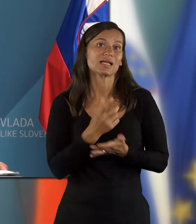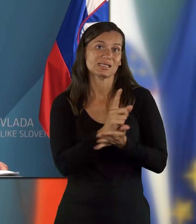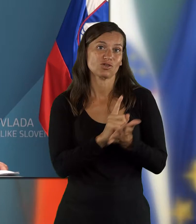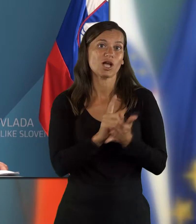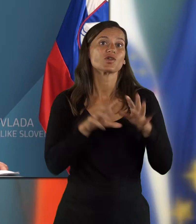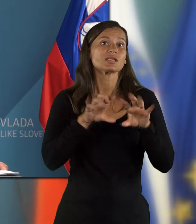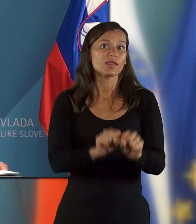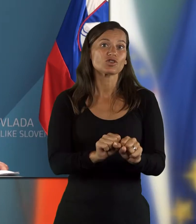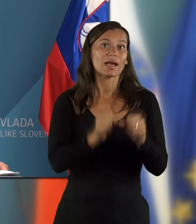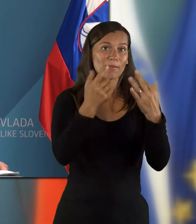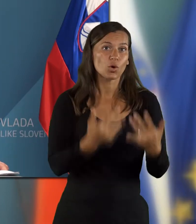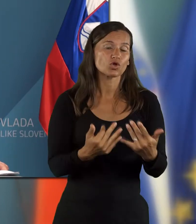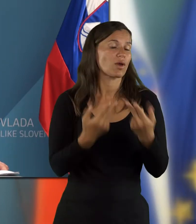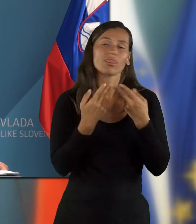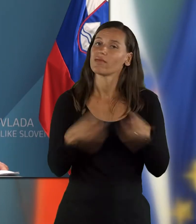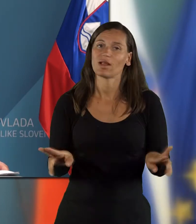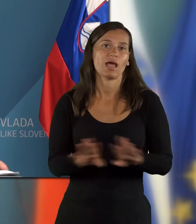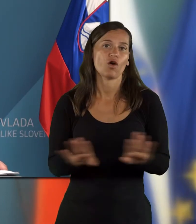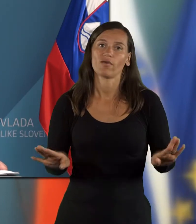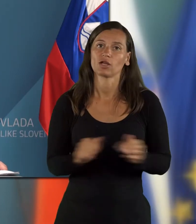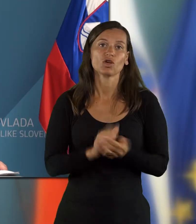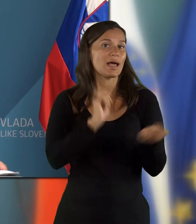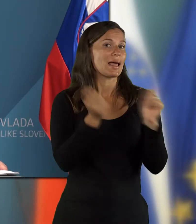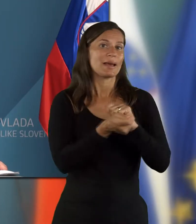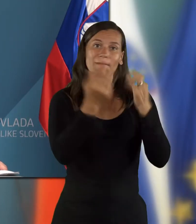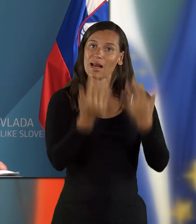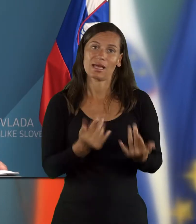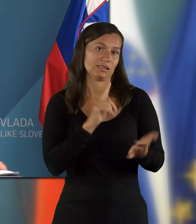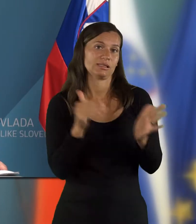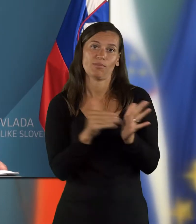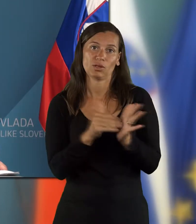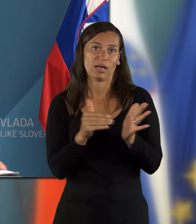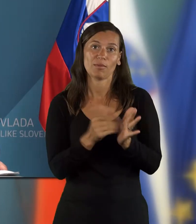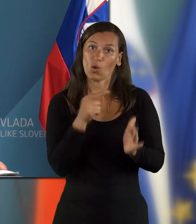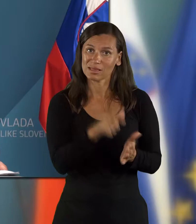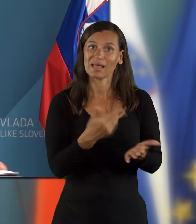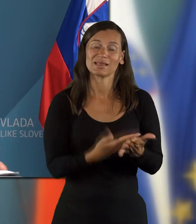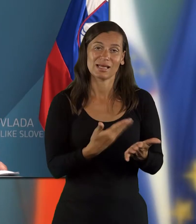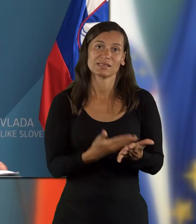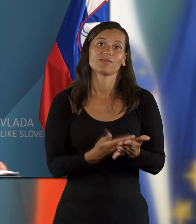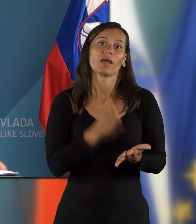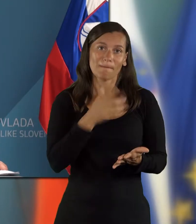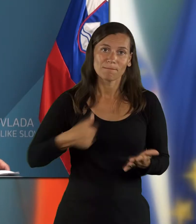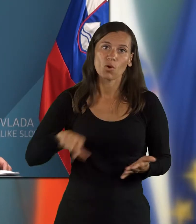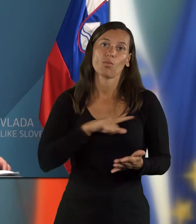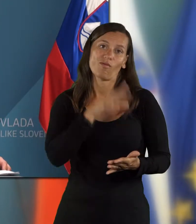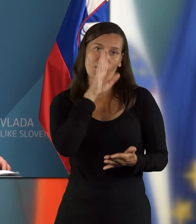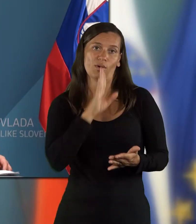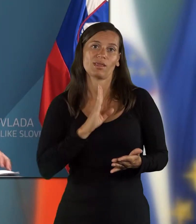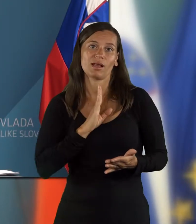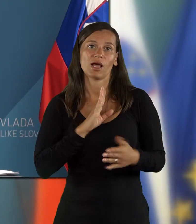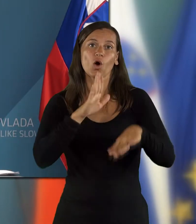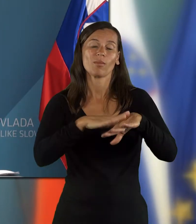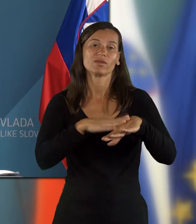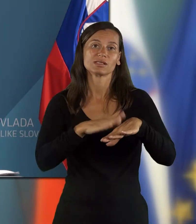začasno zadržanje proračuna ne veljajo več. Rebalans, kot sem omenila, ni potreben in o teh dejstvih bomo v